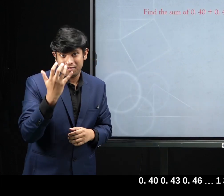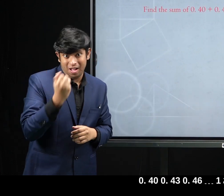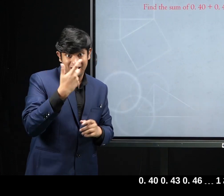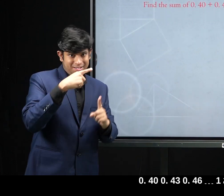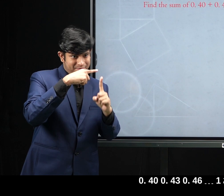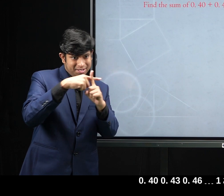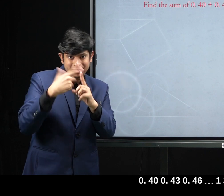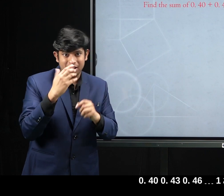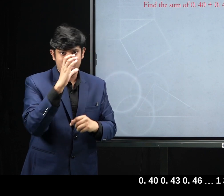0.40,